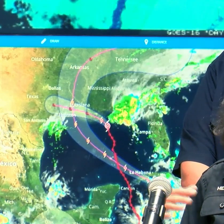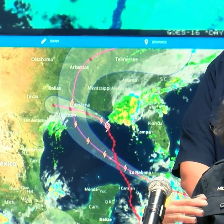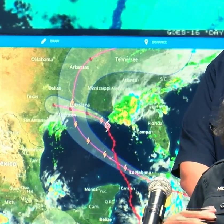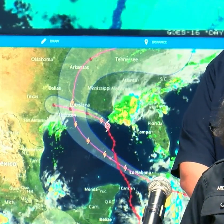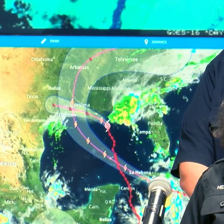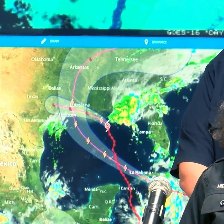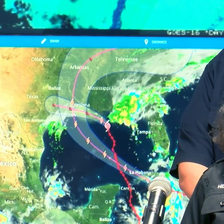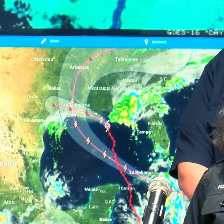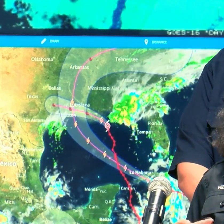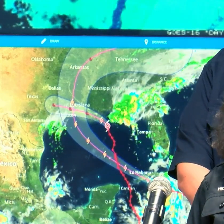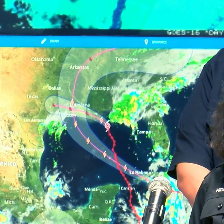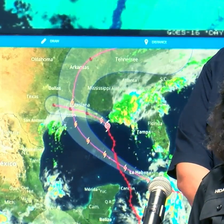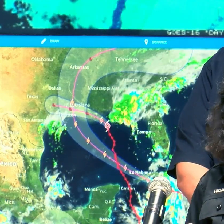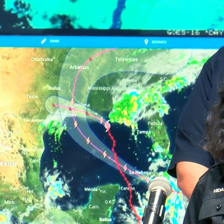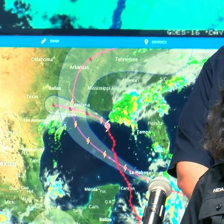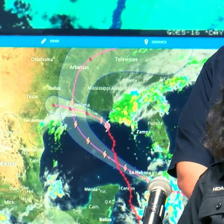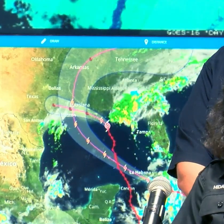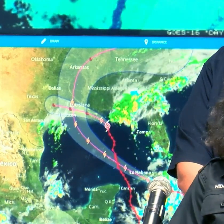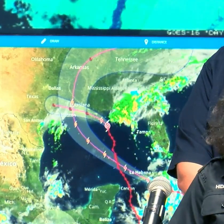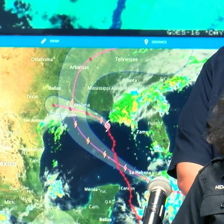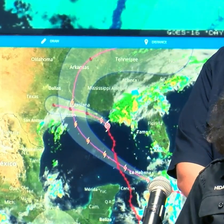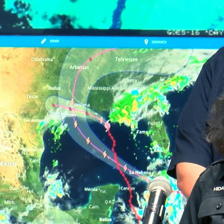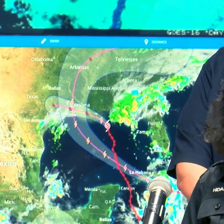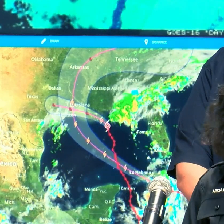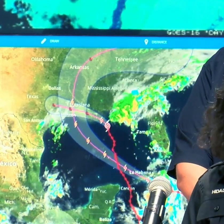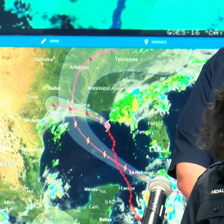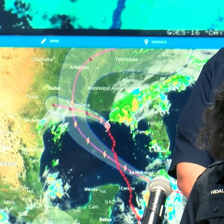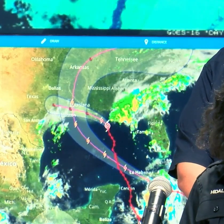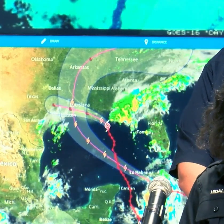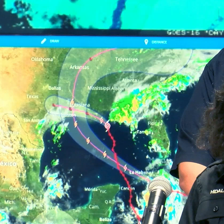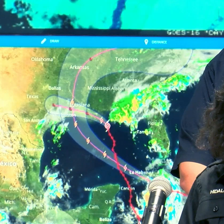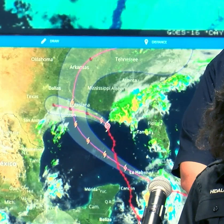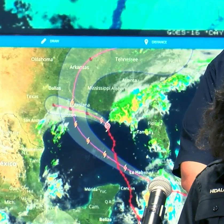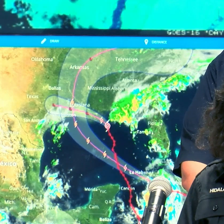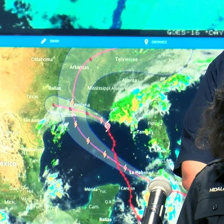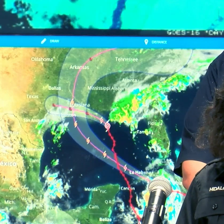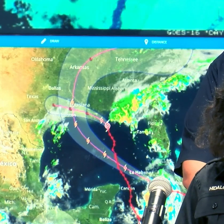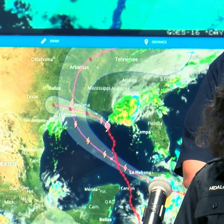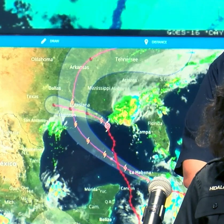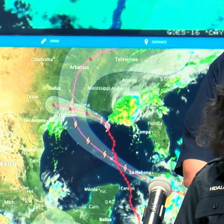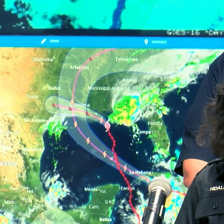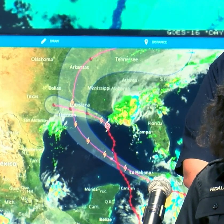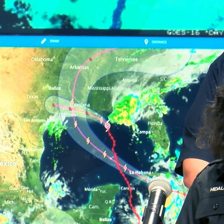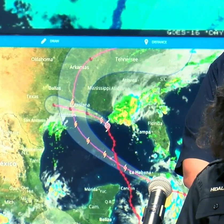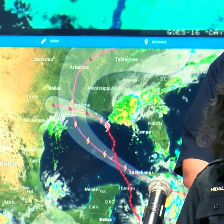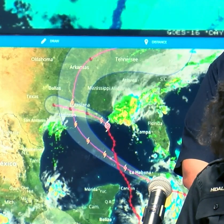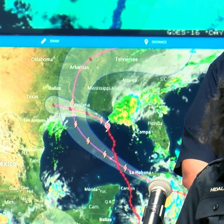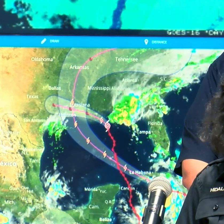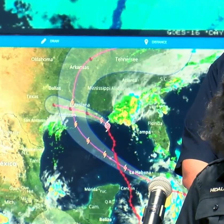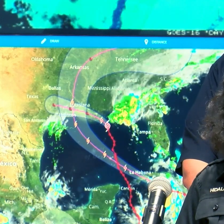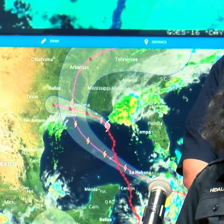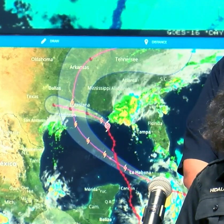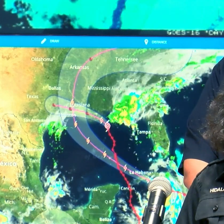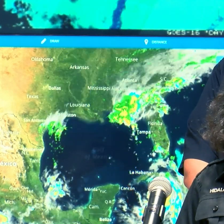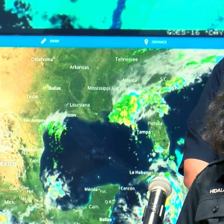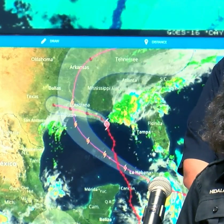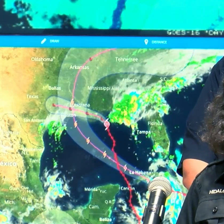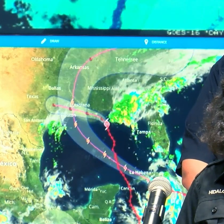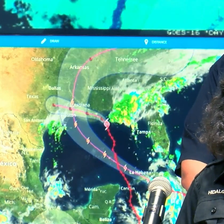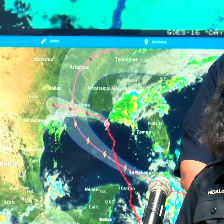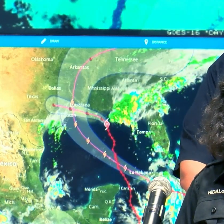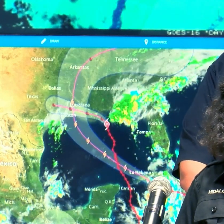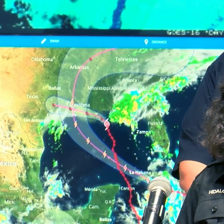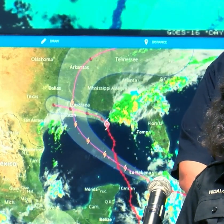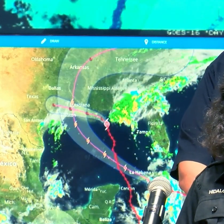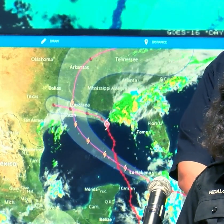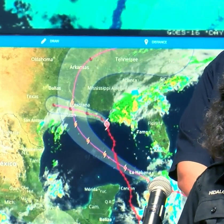llevara agua de mar a las áreas de la costa. Ya estamos bastante acostumbrados a las emergencias